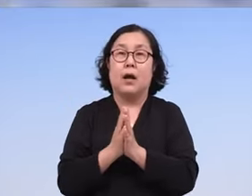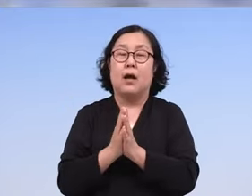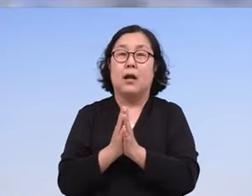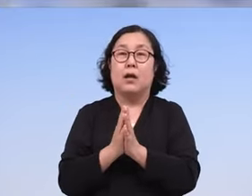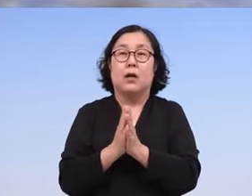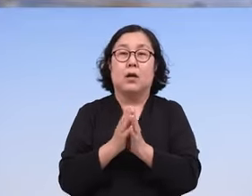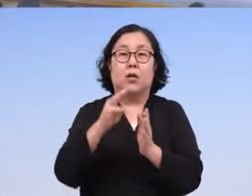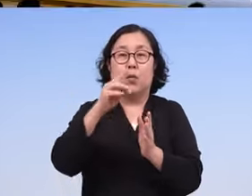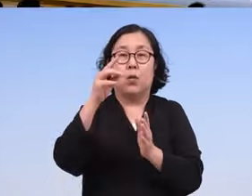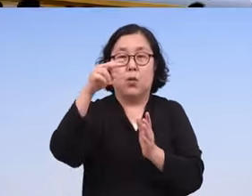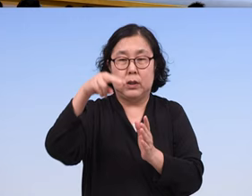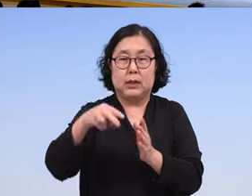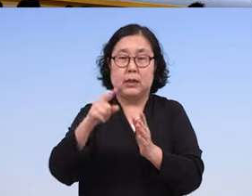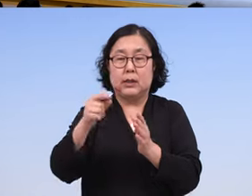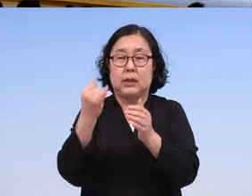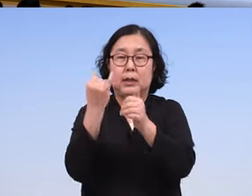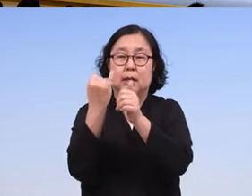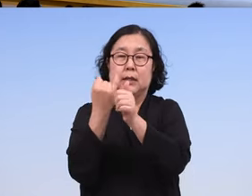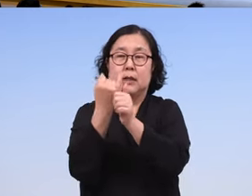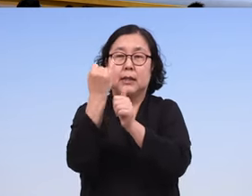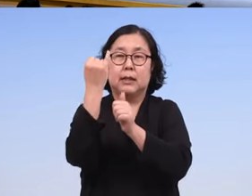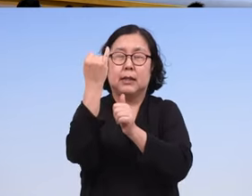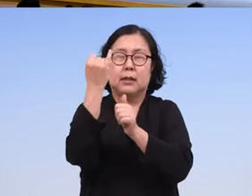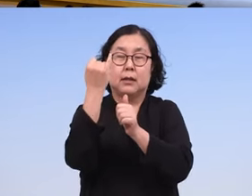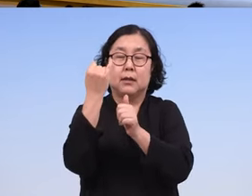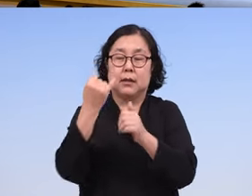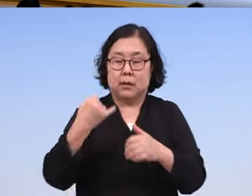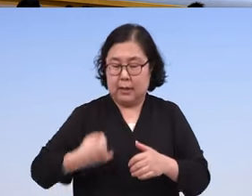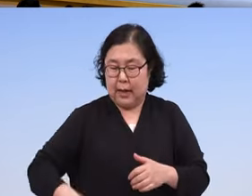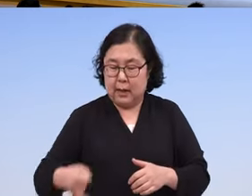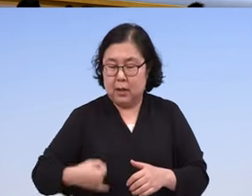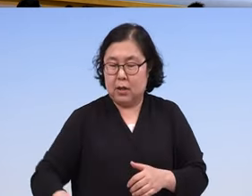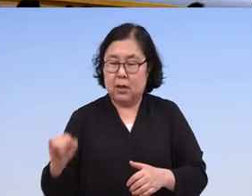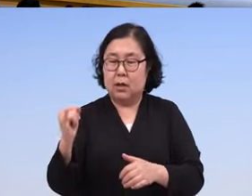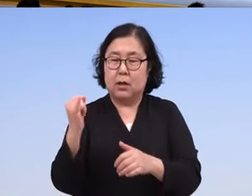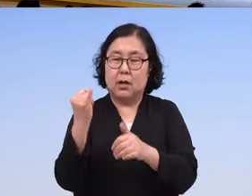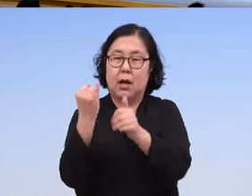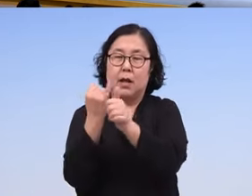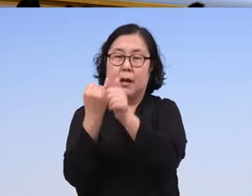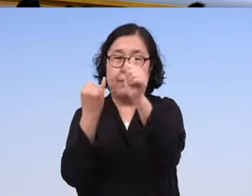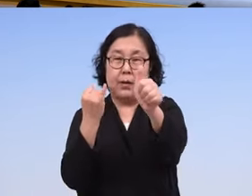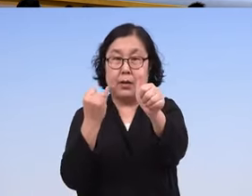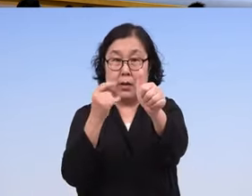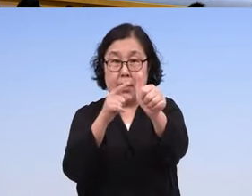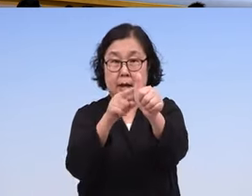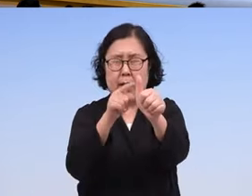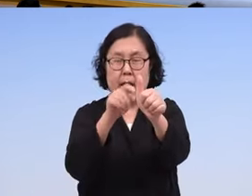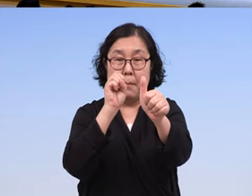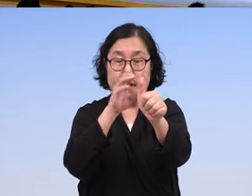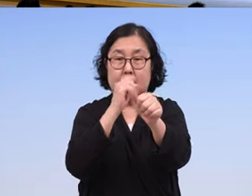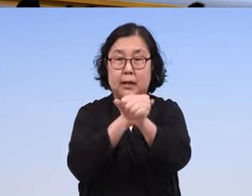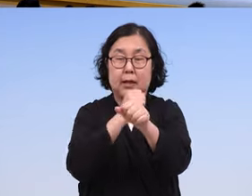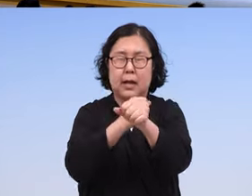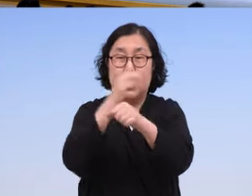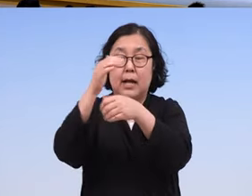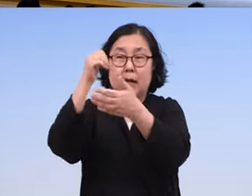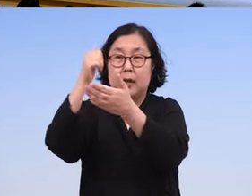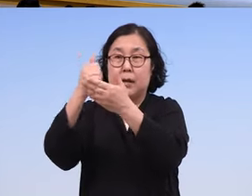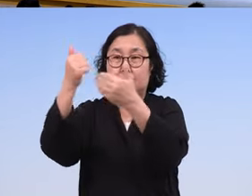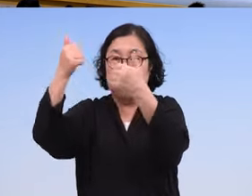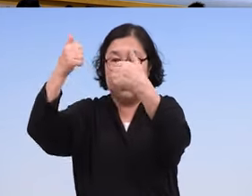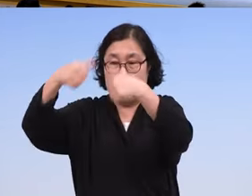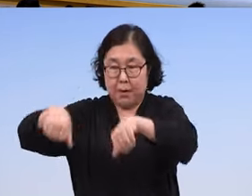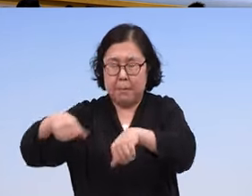19장 14절을 보십시오. 롯이 나가서 그 딸들과 결혼할 사위들에게 말하여 이르기를 여호와께서 이 성을 멸하실